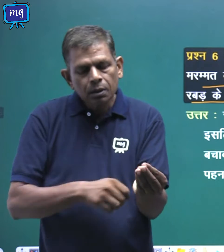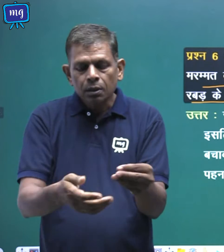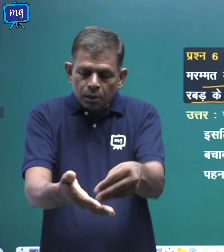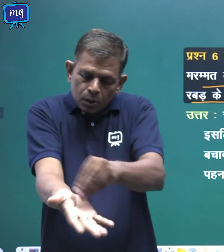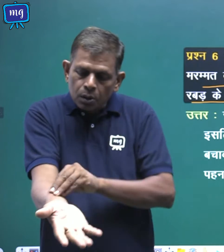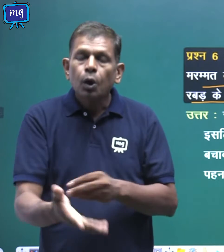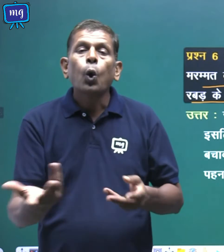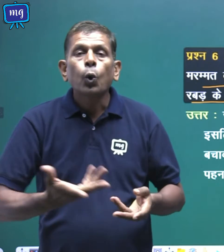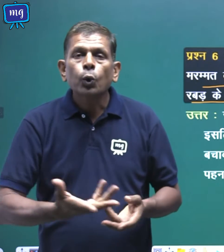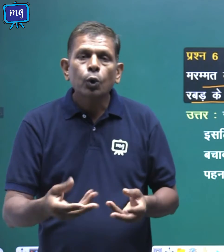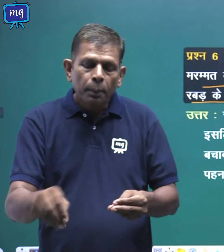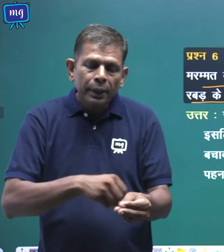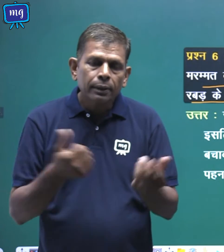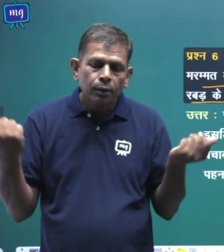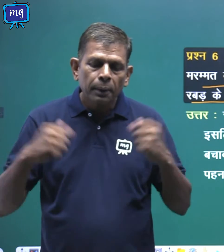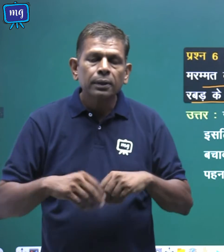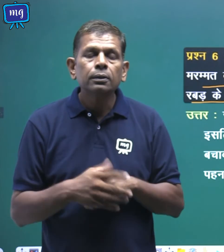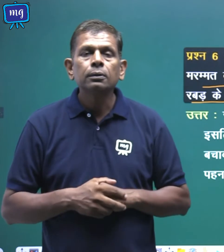क्यों पहनता है?